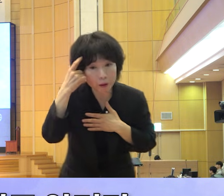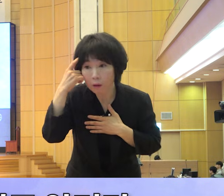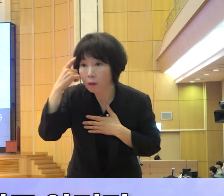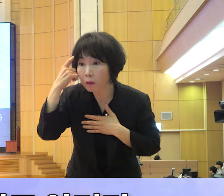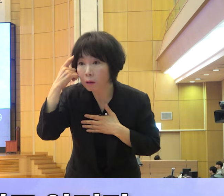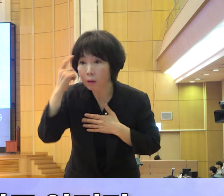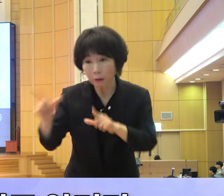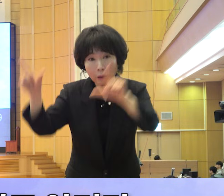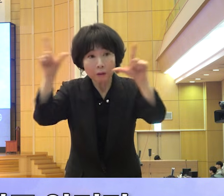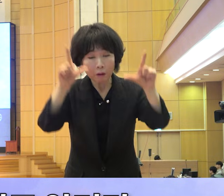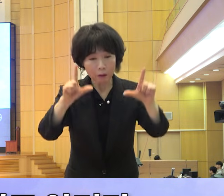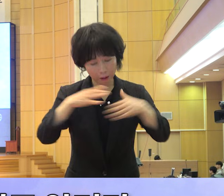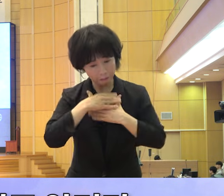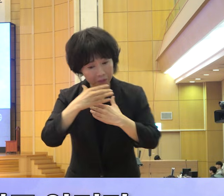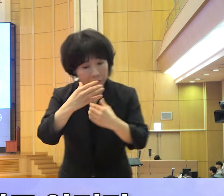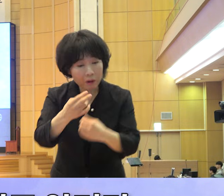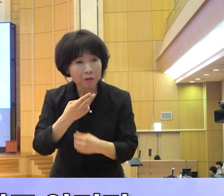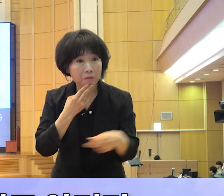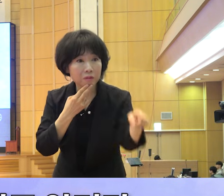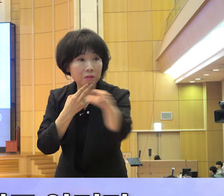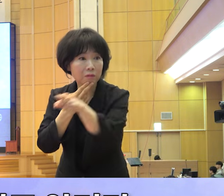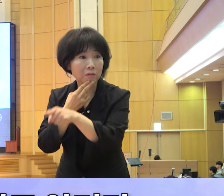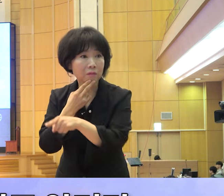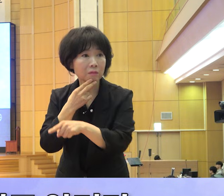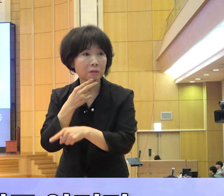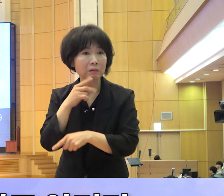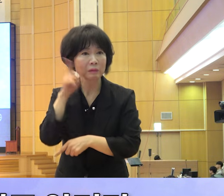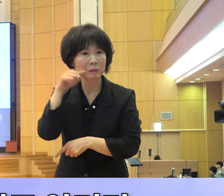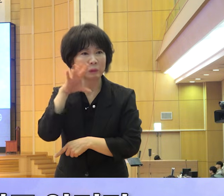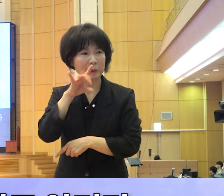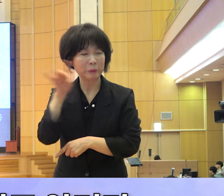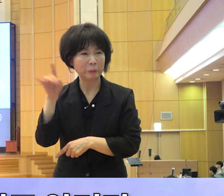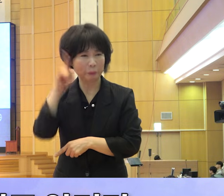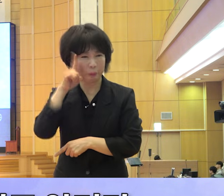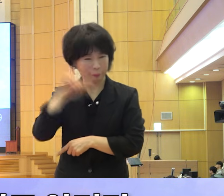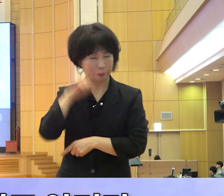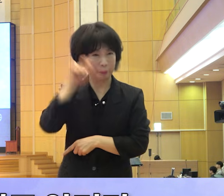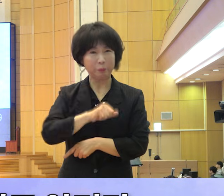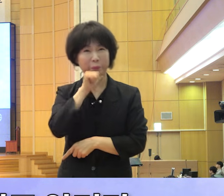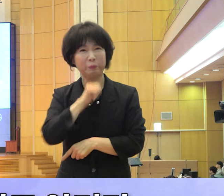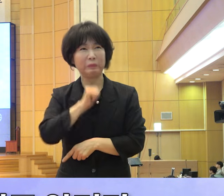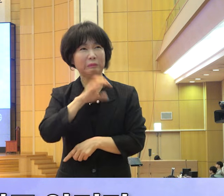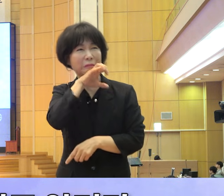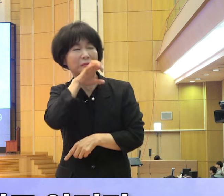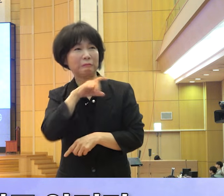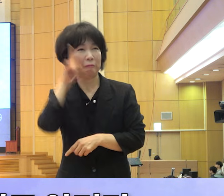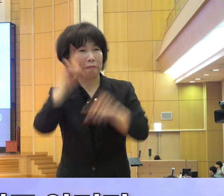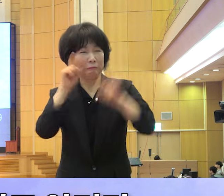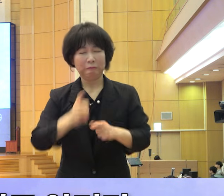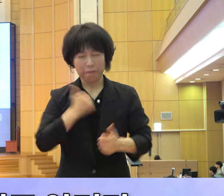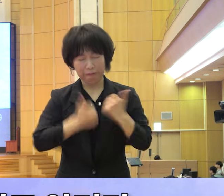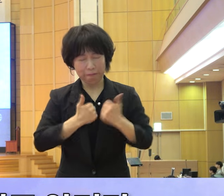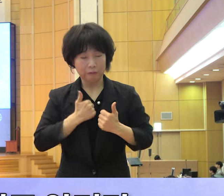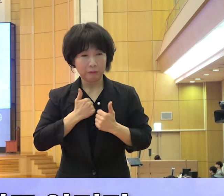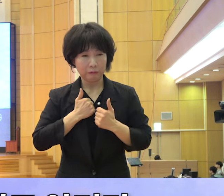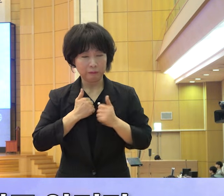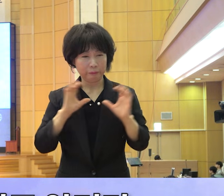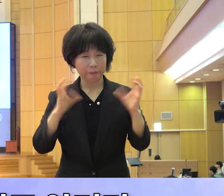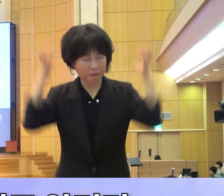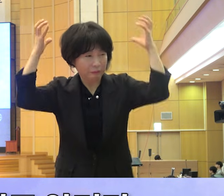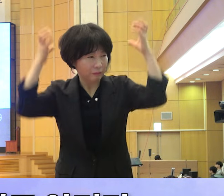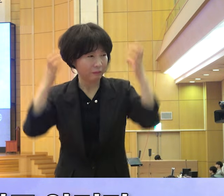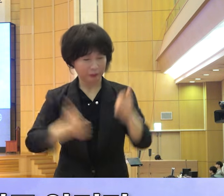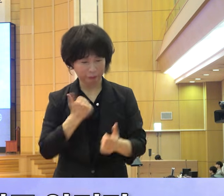삶이 평안치 못하고 나도 모르게 짜증이 나고 불평이 나오고 불안하고